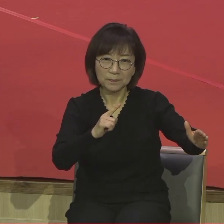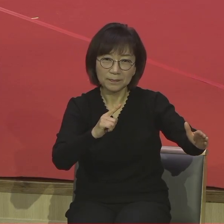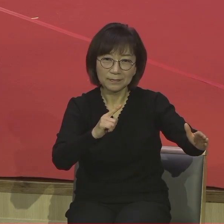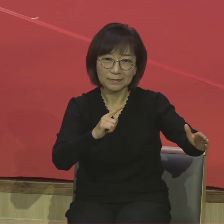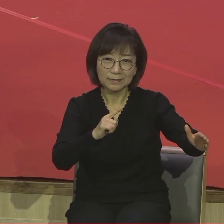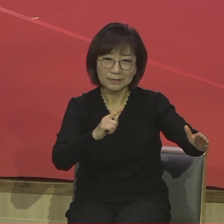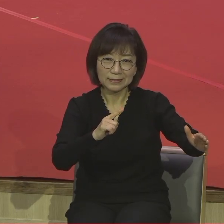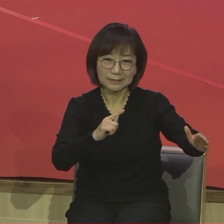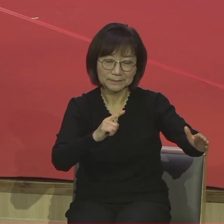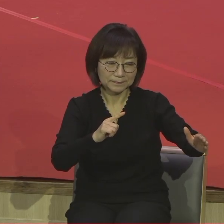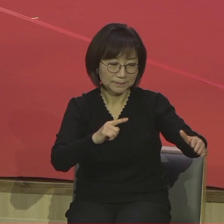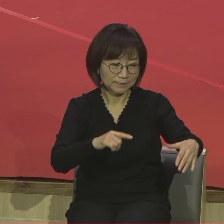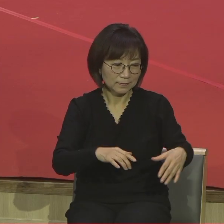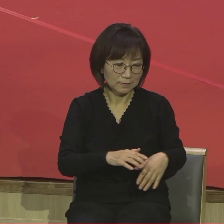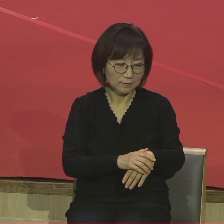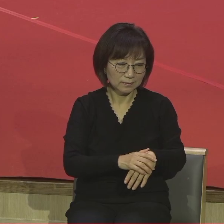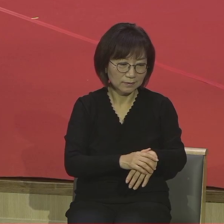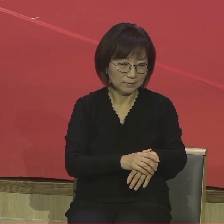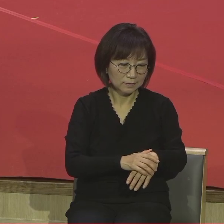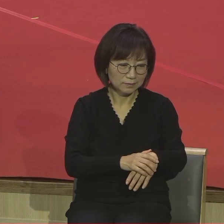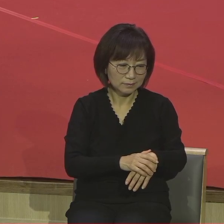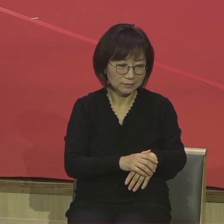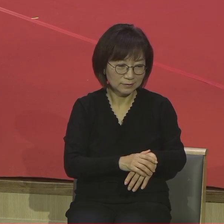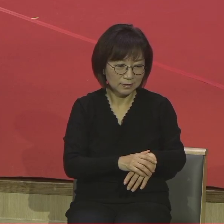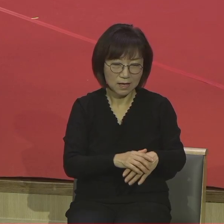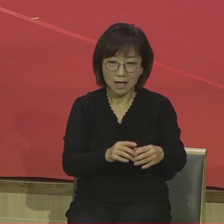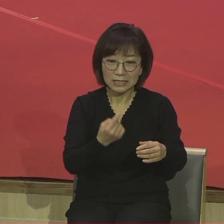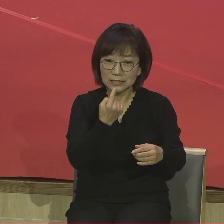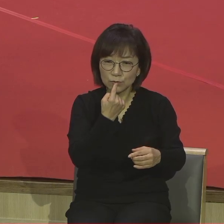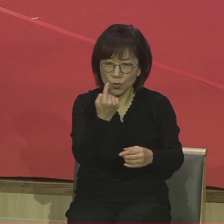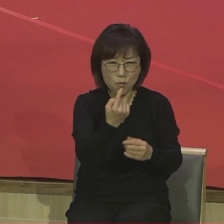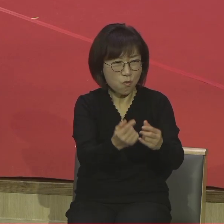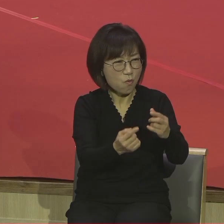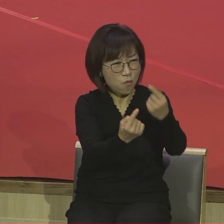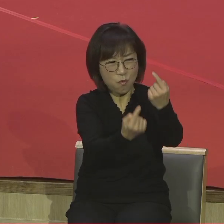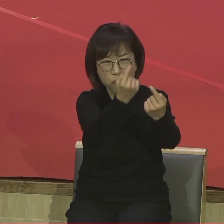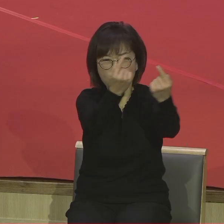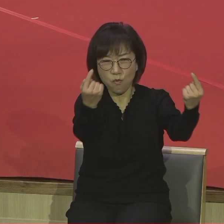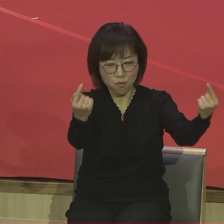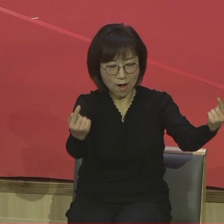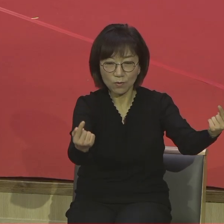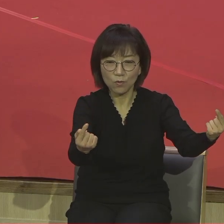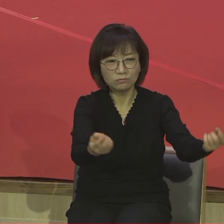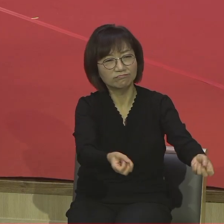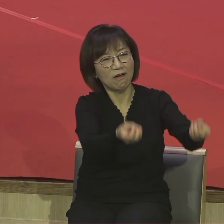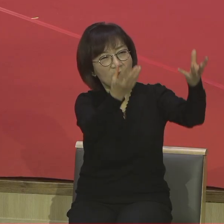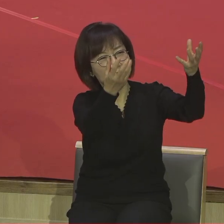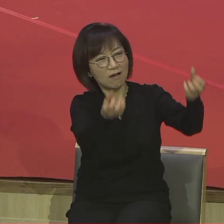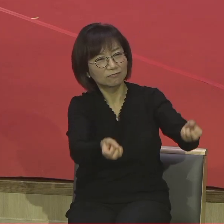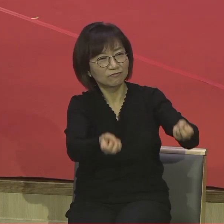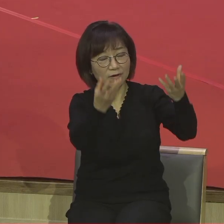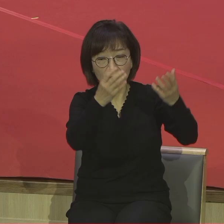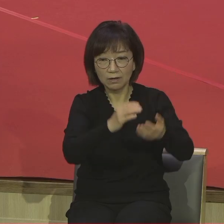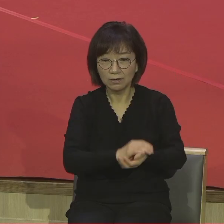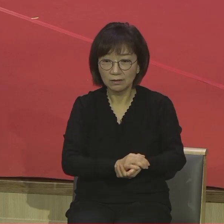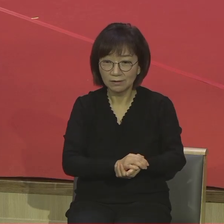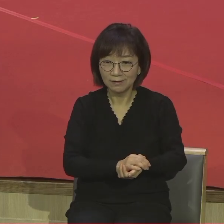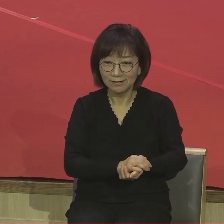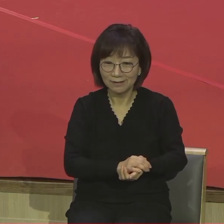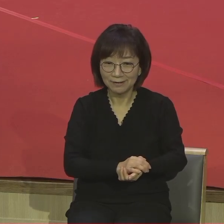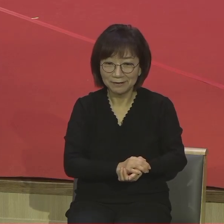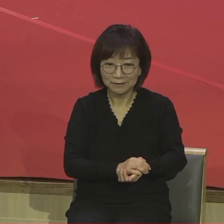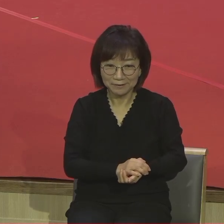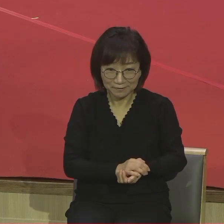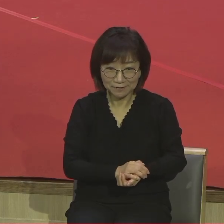거대한 메노라 이 촛대를 그렇게 공공장소에 다 세워놓고 축제하고 기념하면서